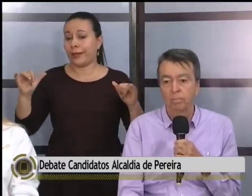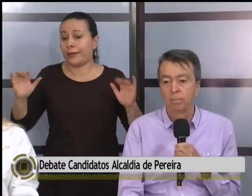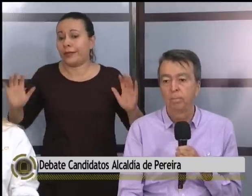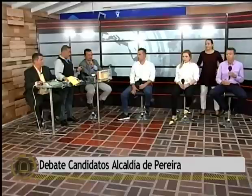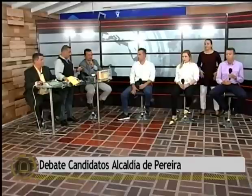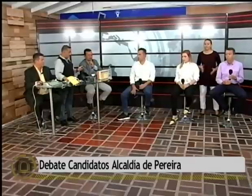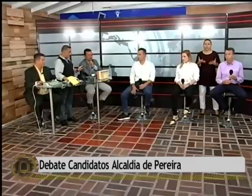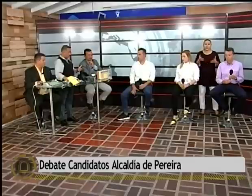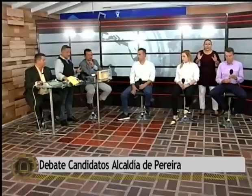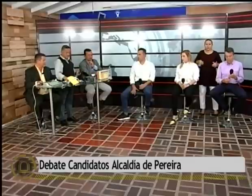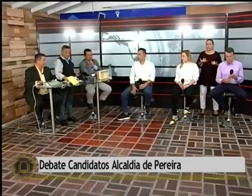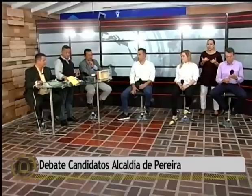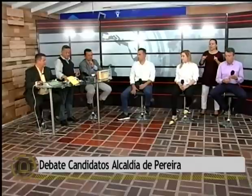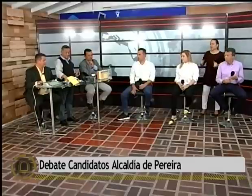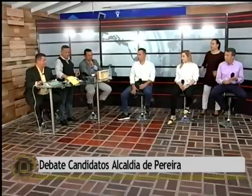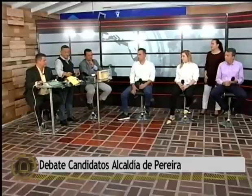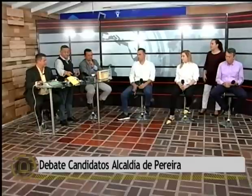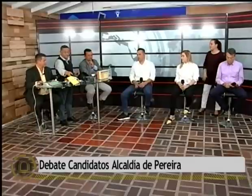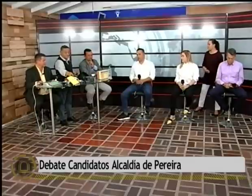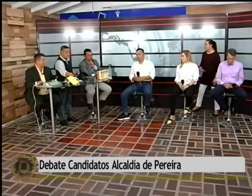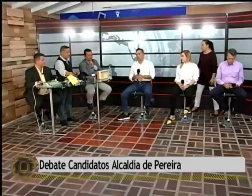caro. Mauricio Salazar.